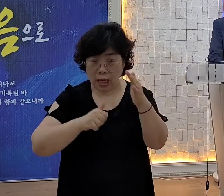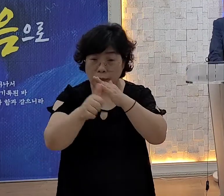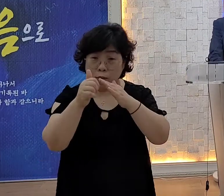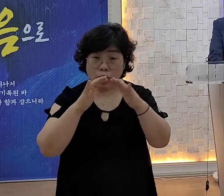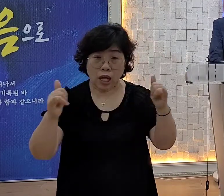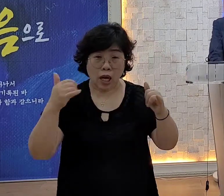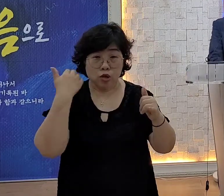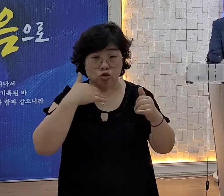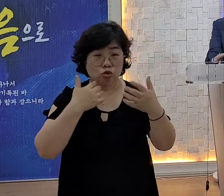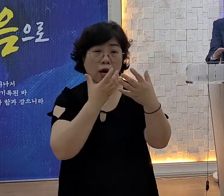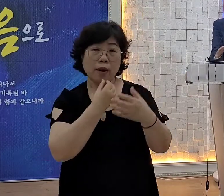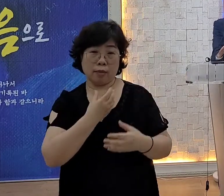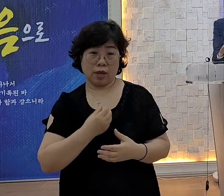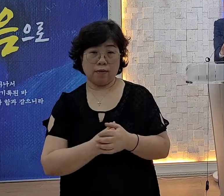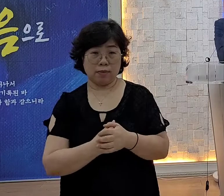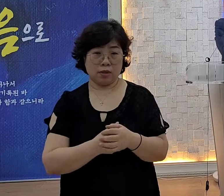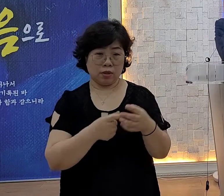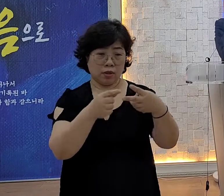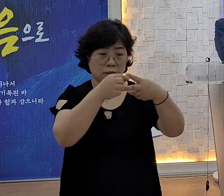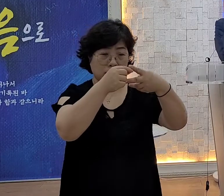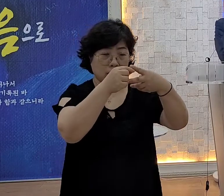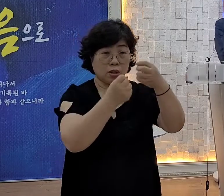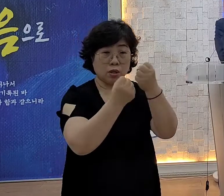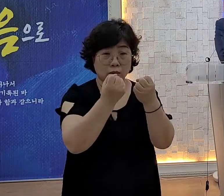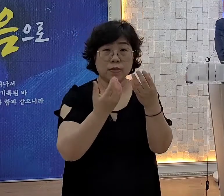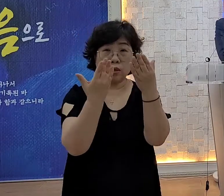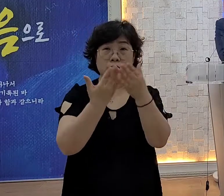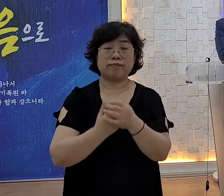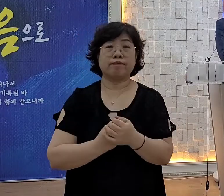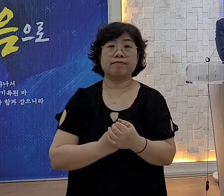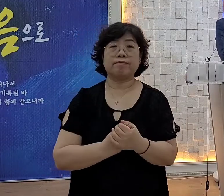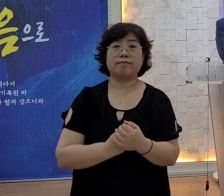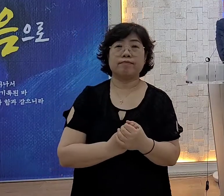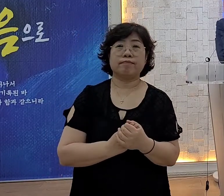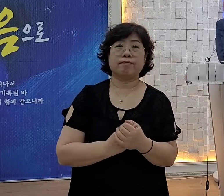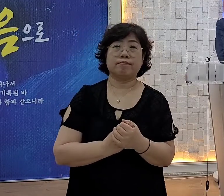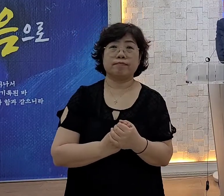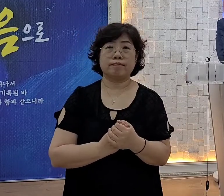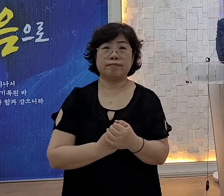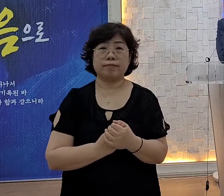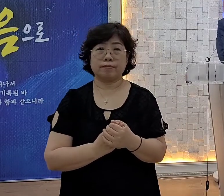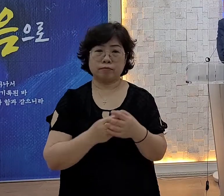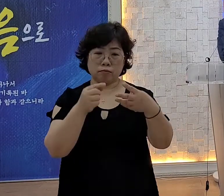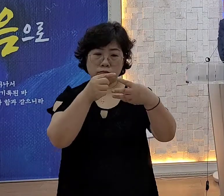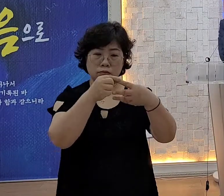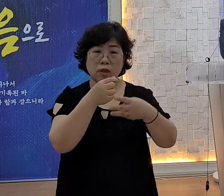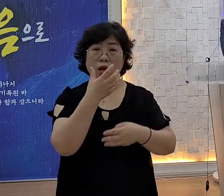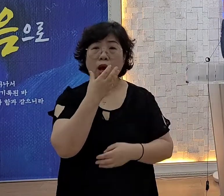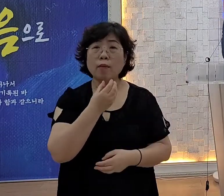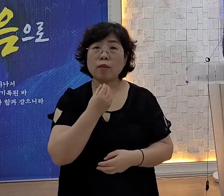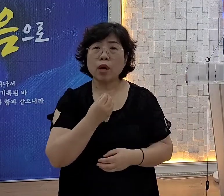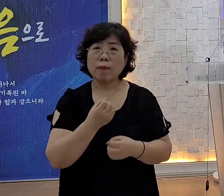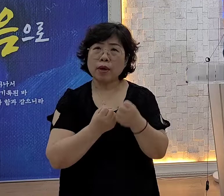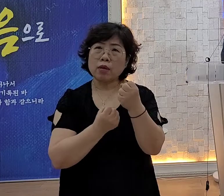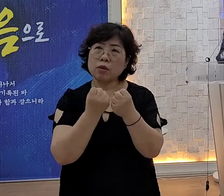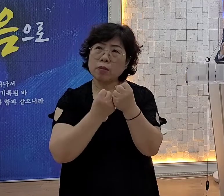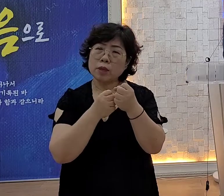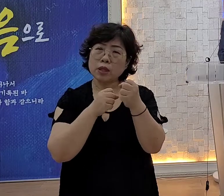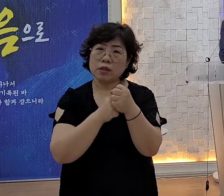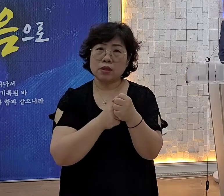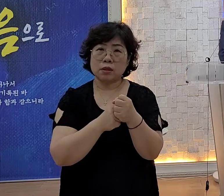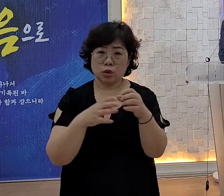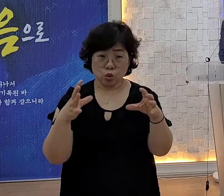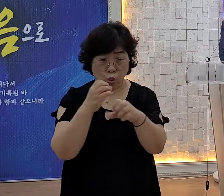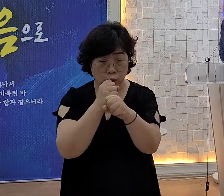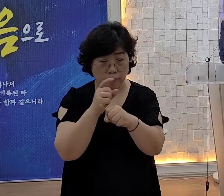그런 이야기입니다. 자, 이 아브라함의 이 이야기의 핵심 요점이 뭘까요? 제가 아까 말한 그대로예요.